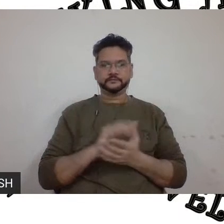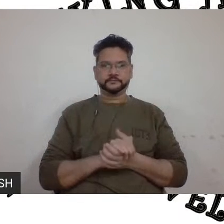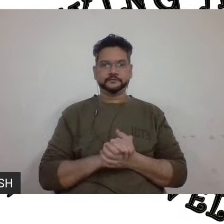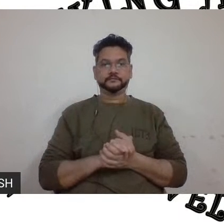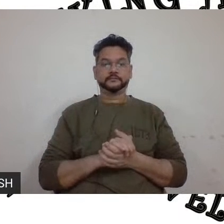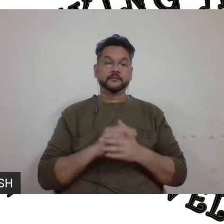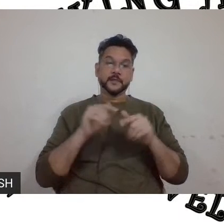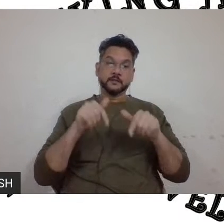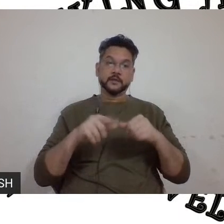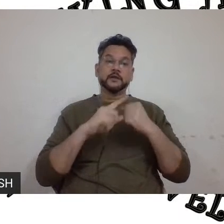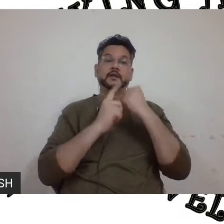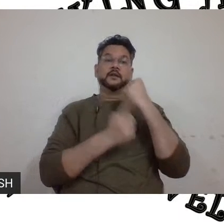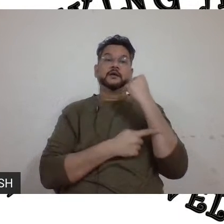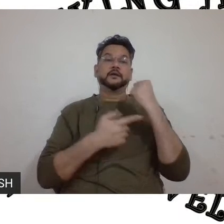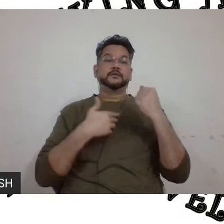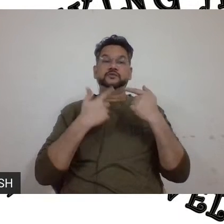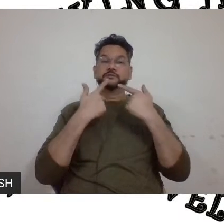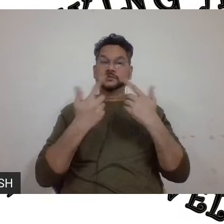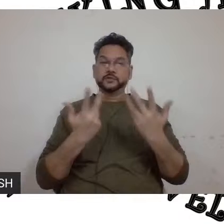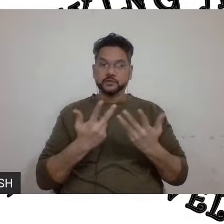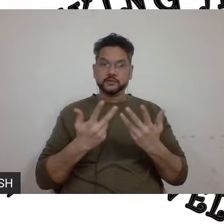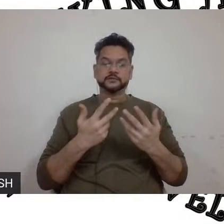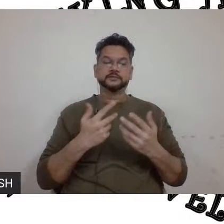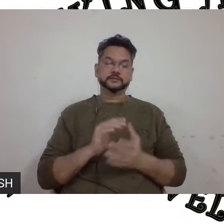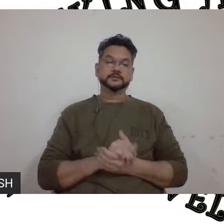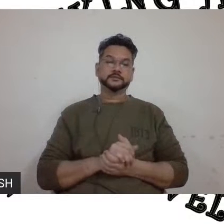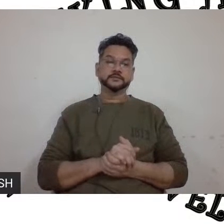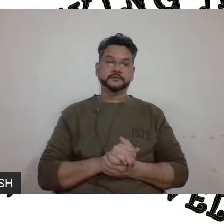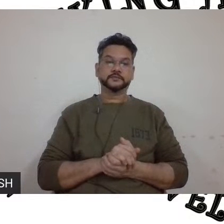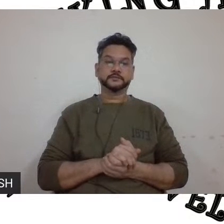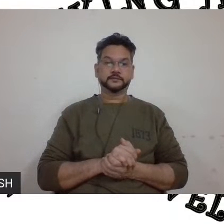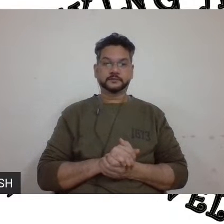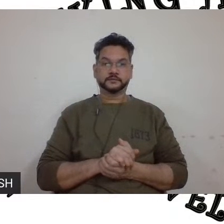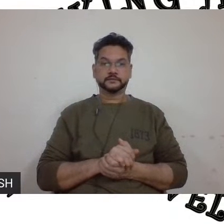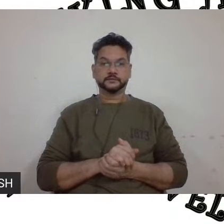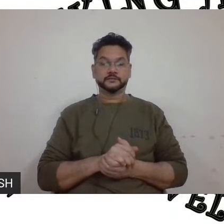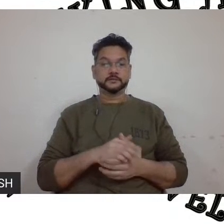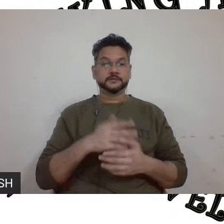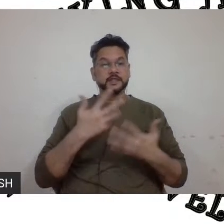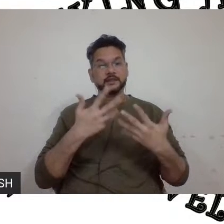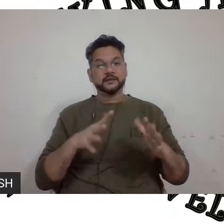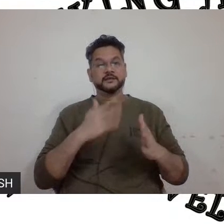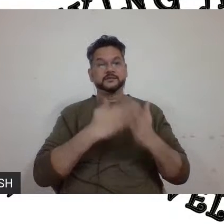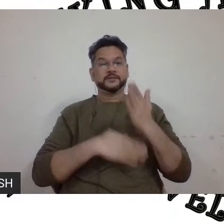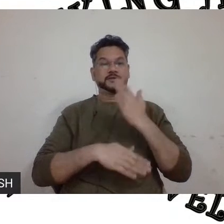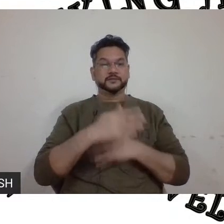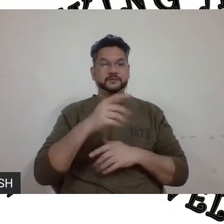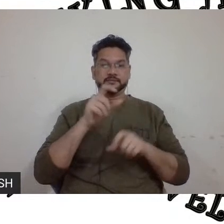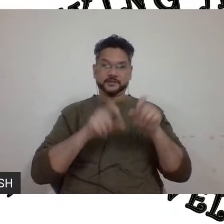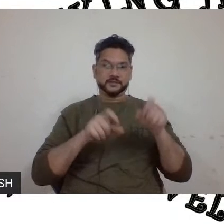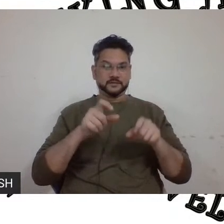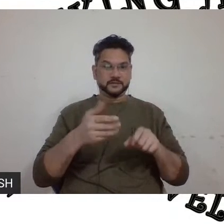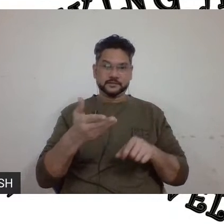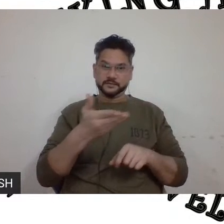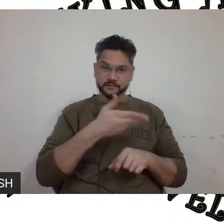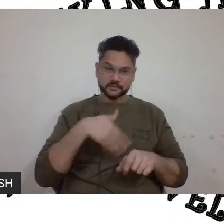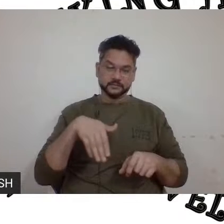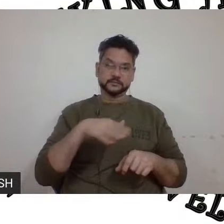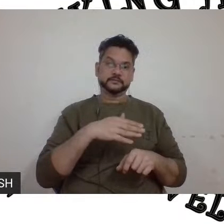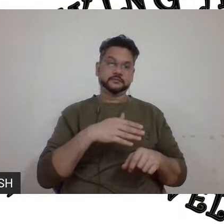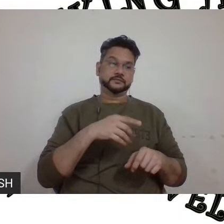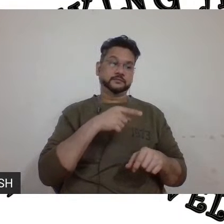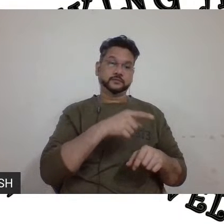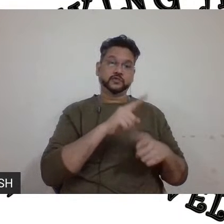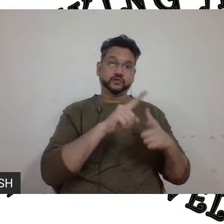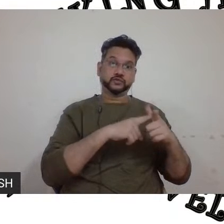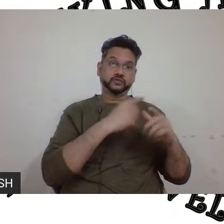करूंगा अपने वर्ड्स के साथ कि पर्सन विद डिसेबिलिटी को जॉब के